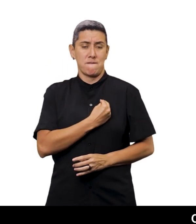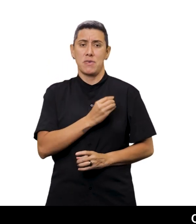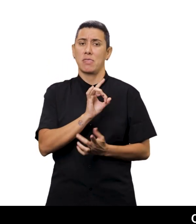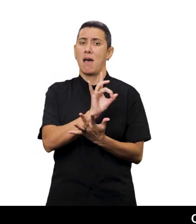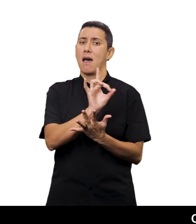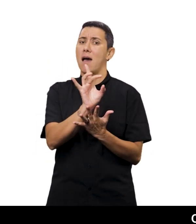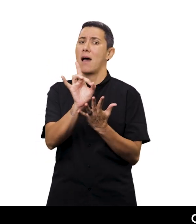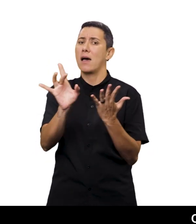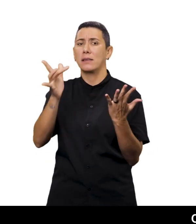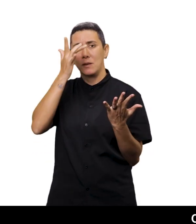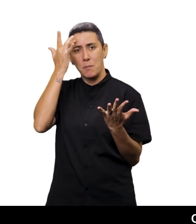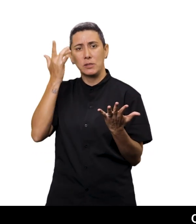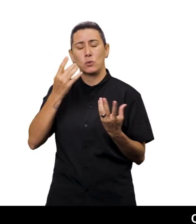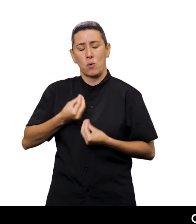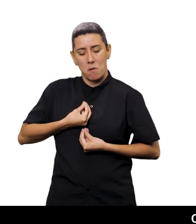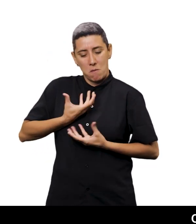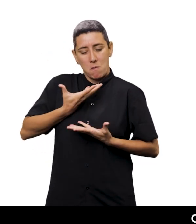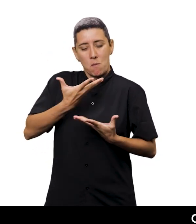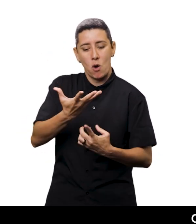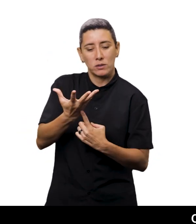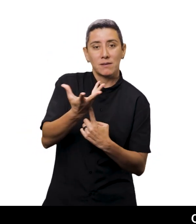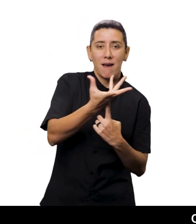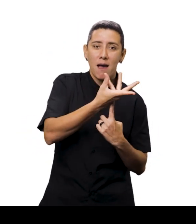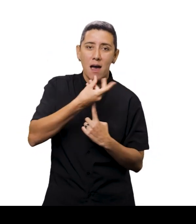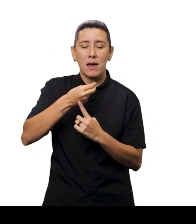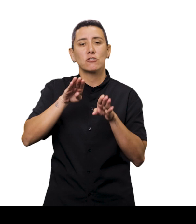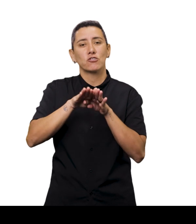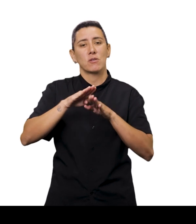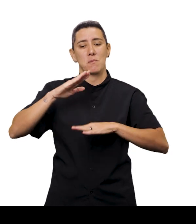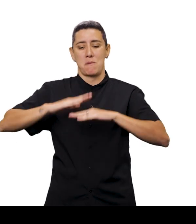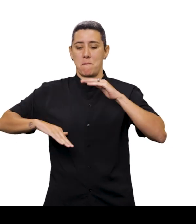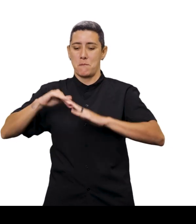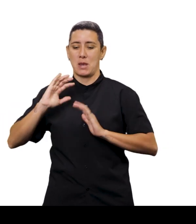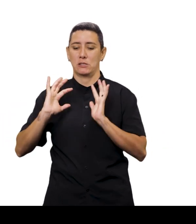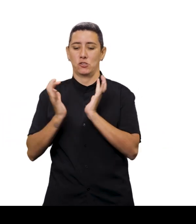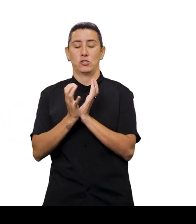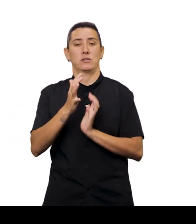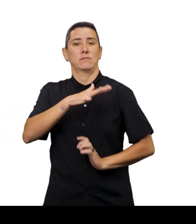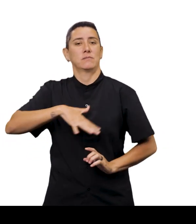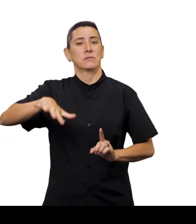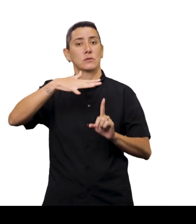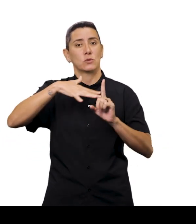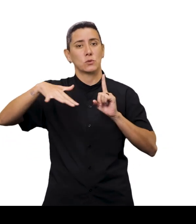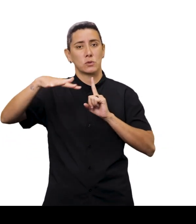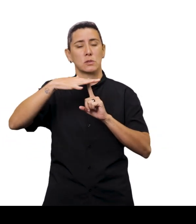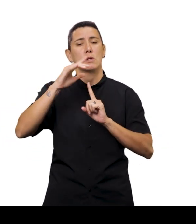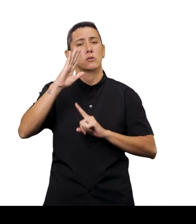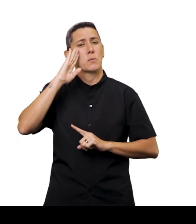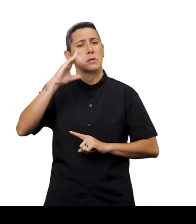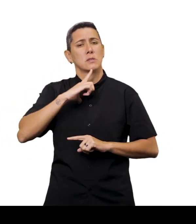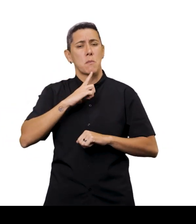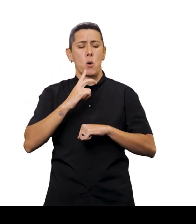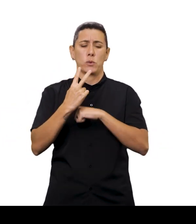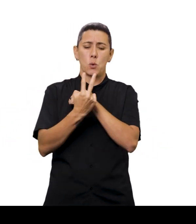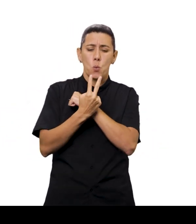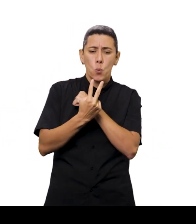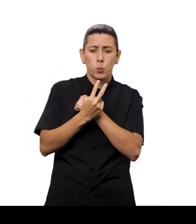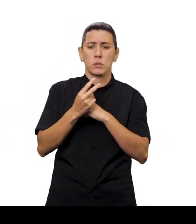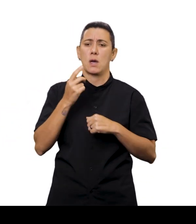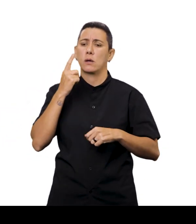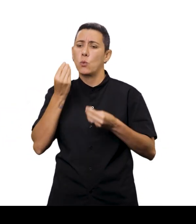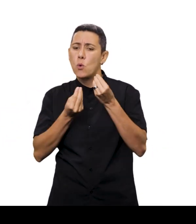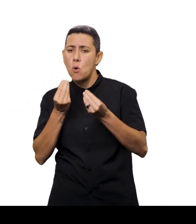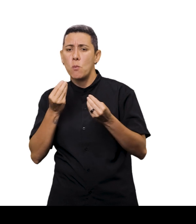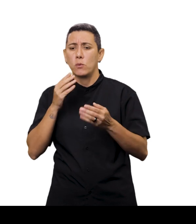permitir que novas formas de existência floresçam por meio da arte e da prática coletiva. Com